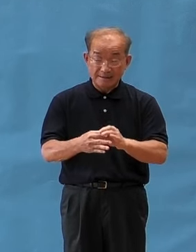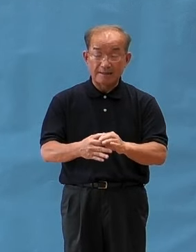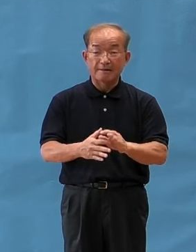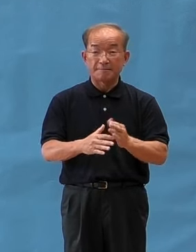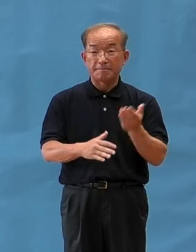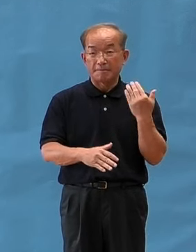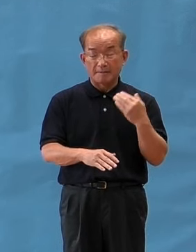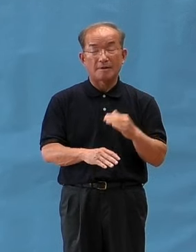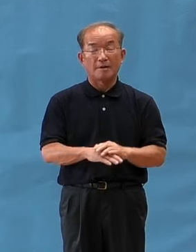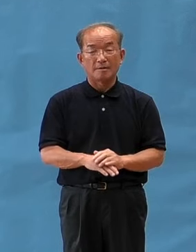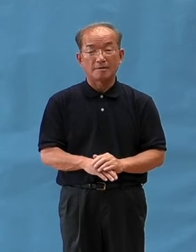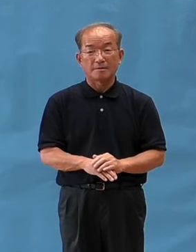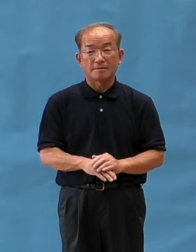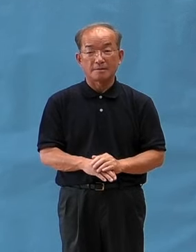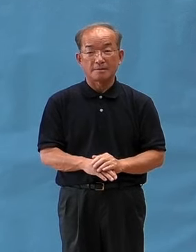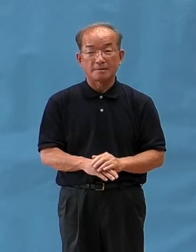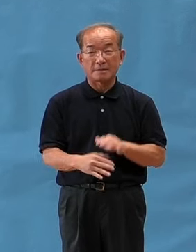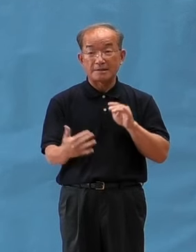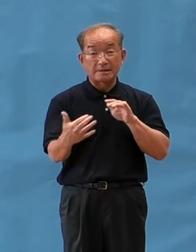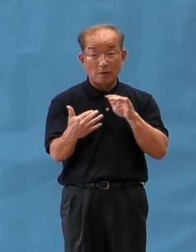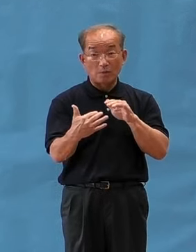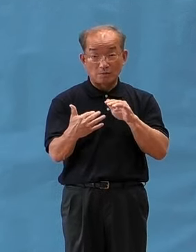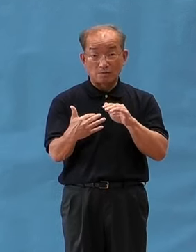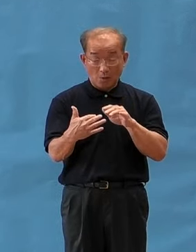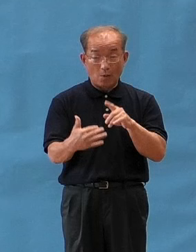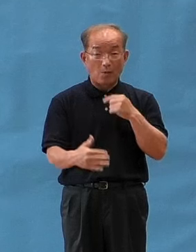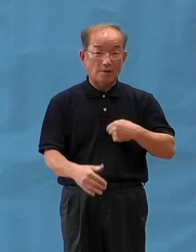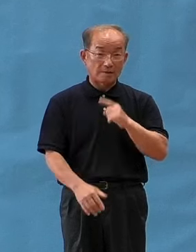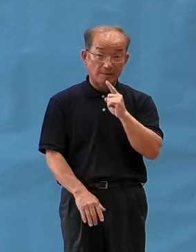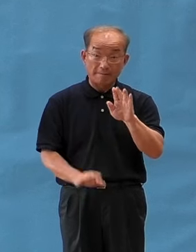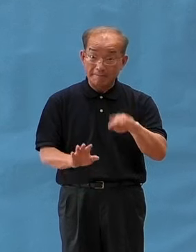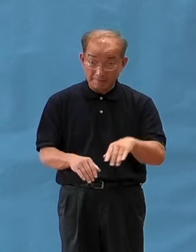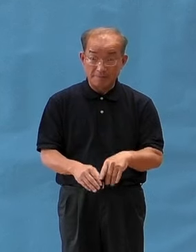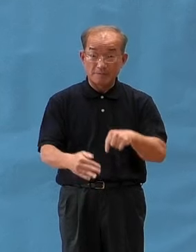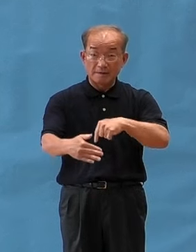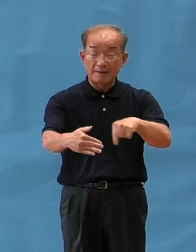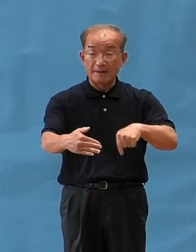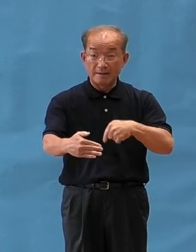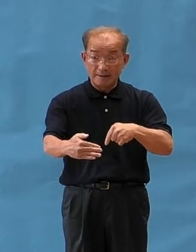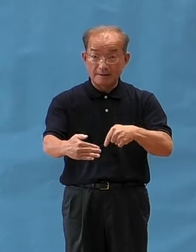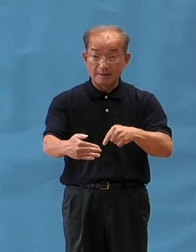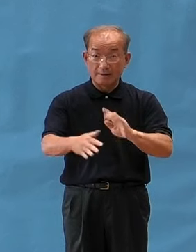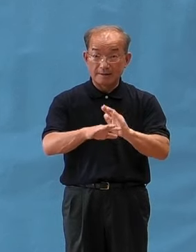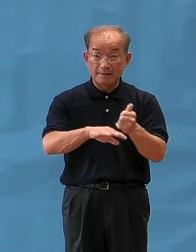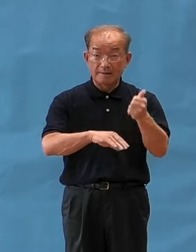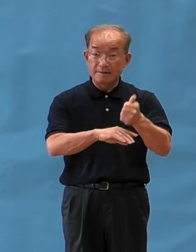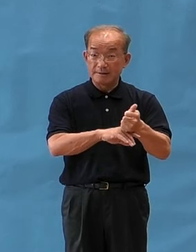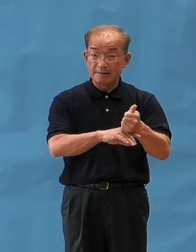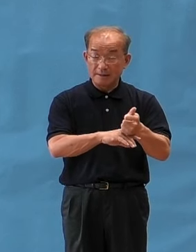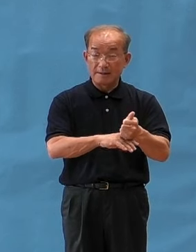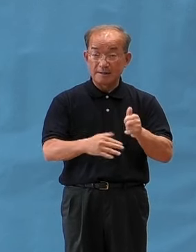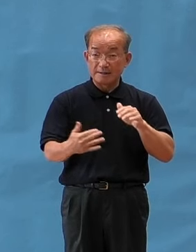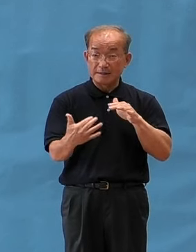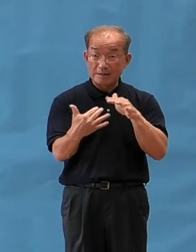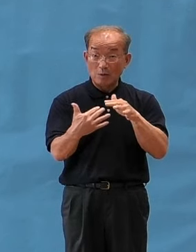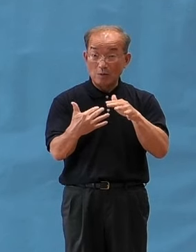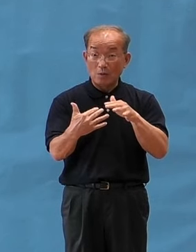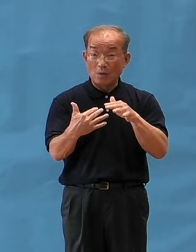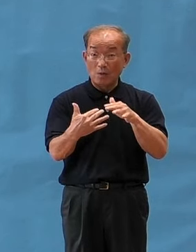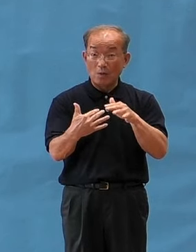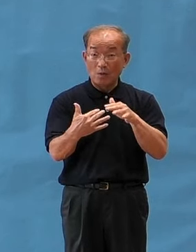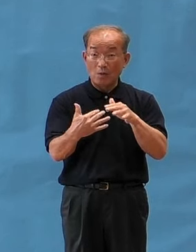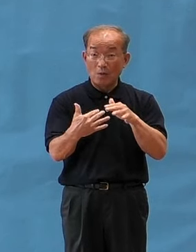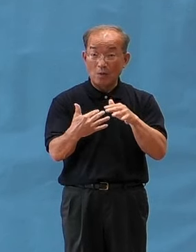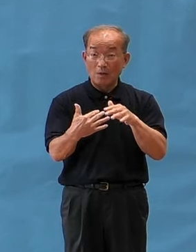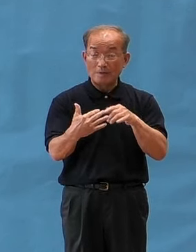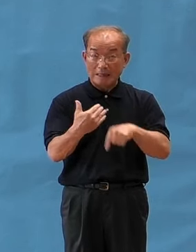のアベマタイムズ の議論の分、私も拝見させていただいたんですけれども、はい、その中で、まあ、知事が、まあ、ちょっと議論の中で、じゃあなんで私を